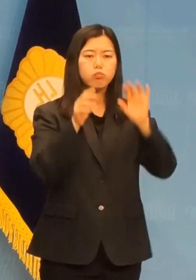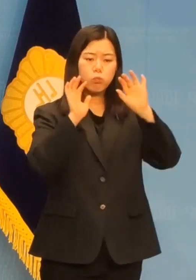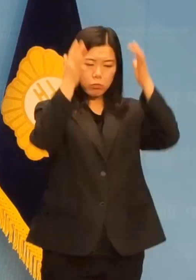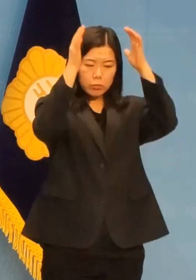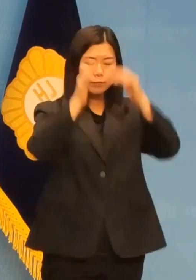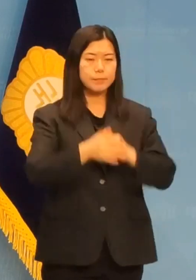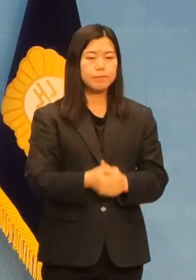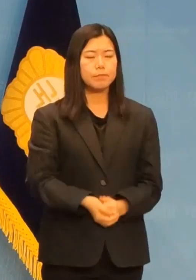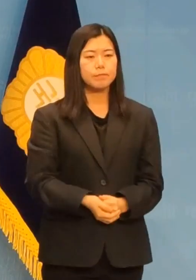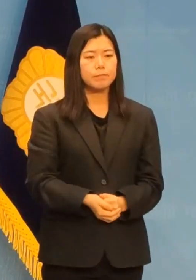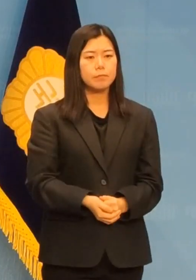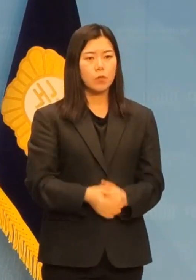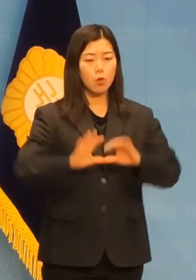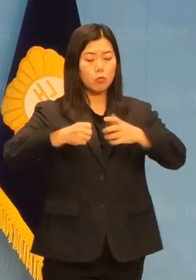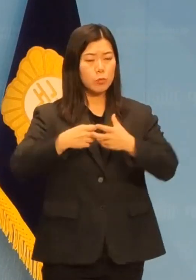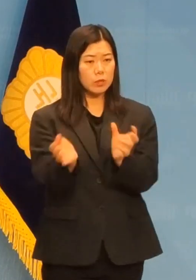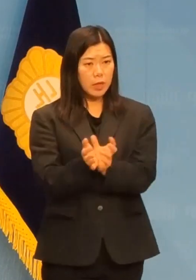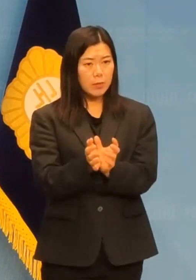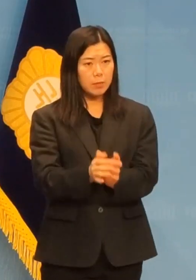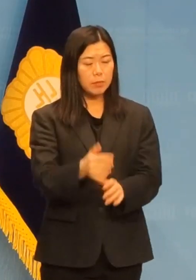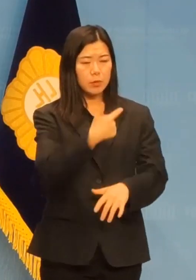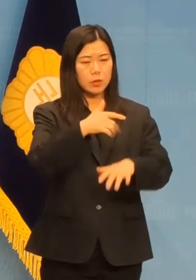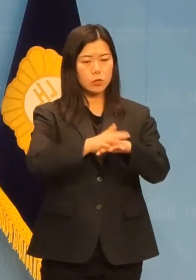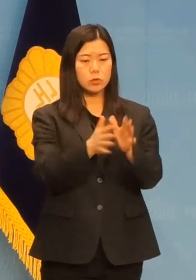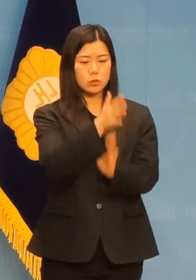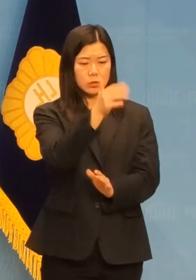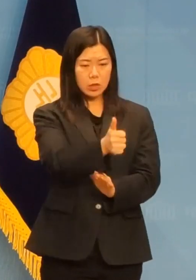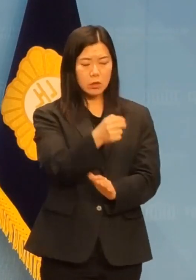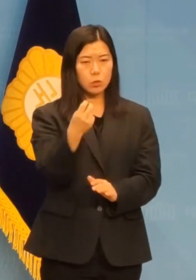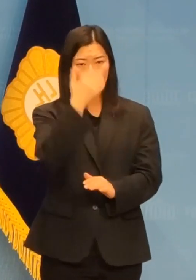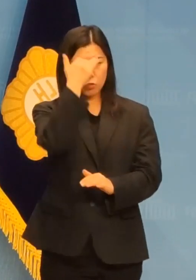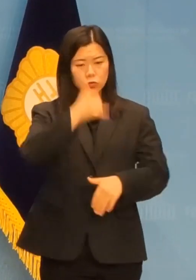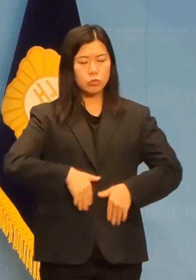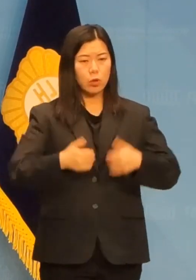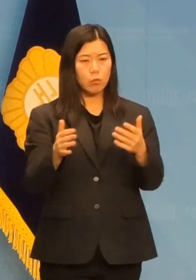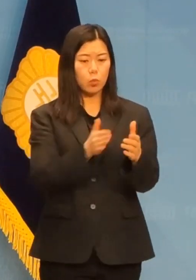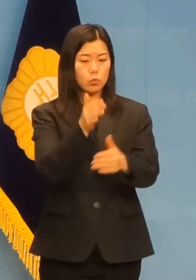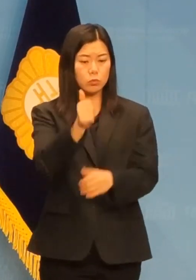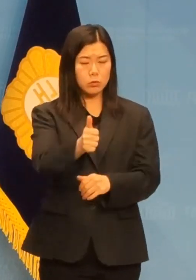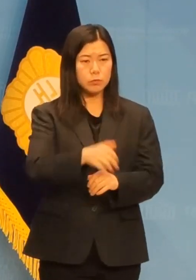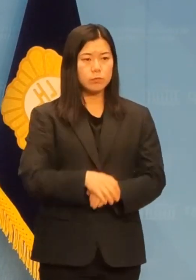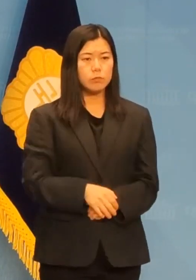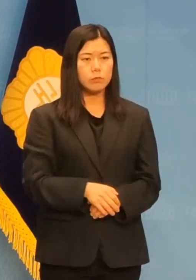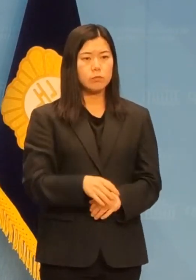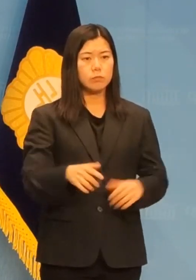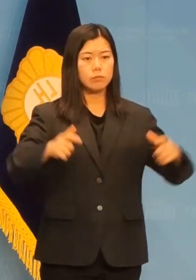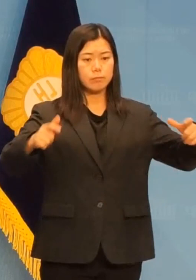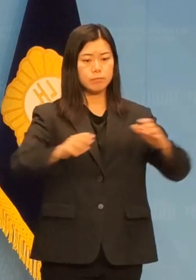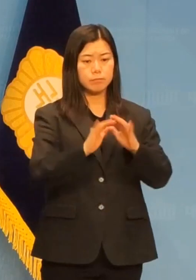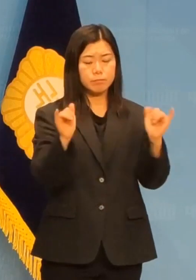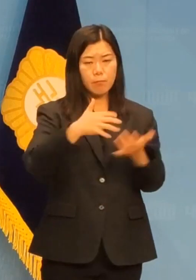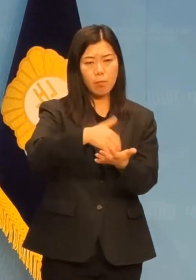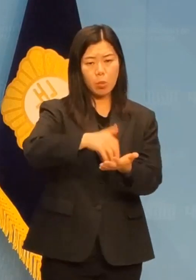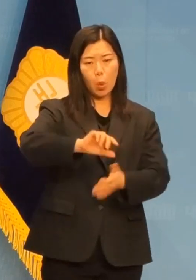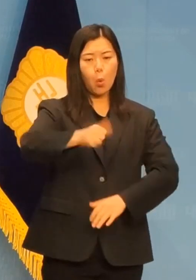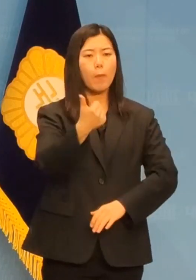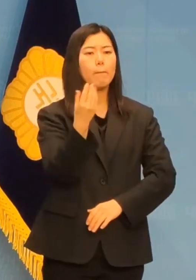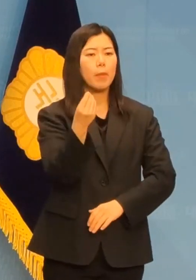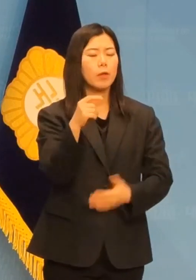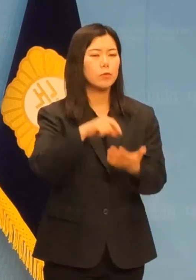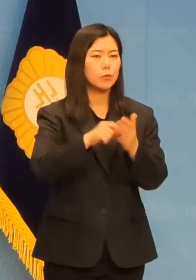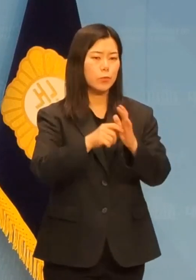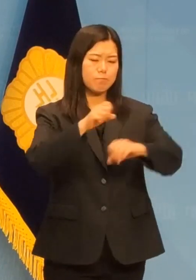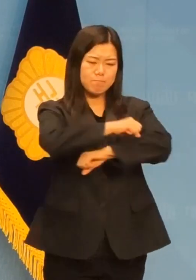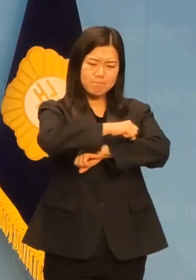일입니다. 국민의힘 소속 이장우 대전시장과 김태흠 충남도지사는 인구 500만 명 수준의